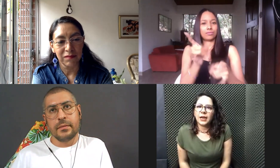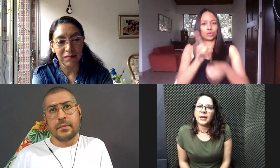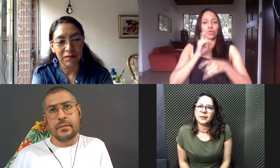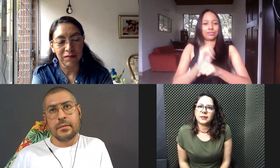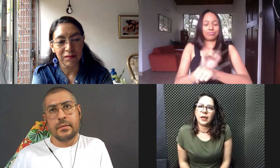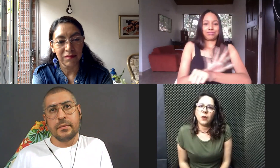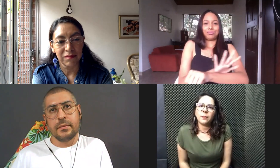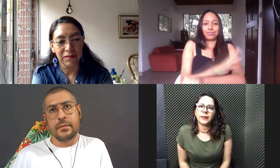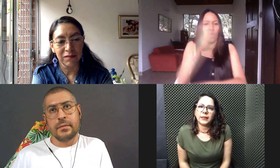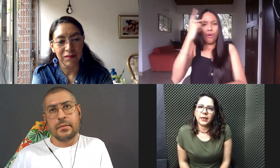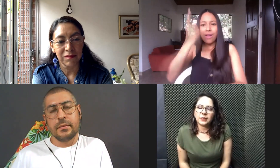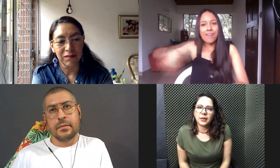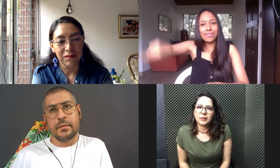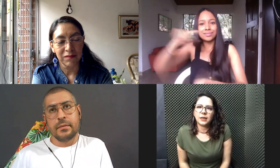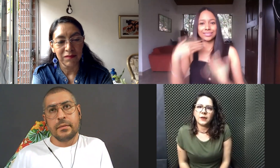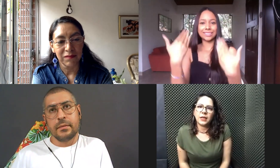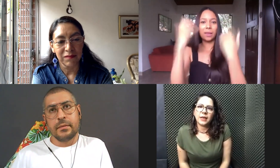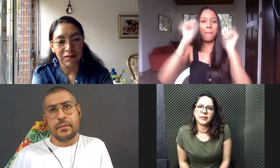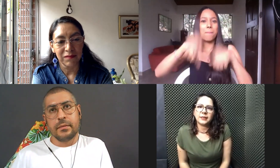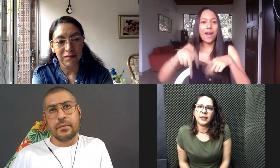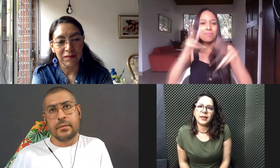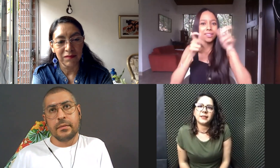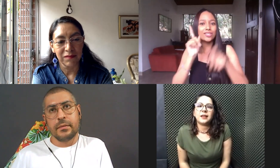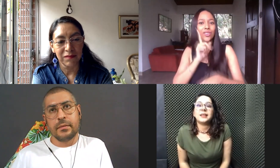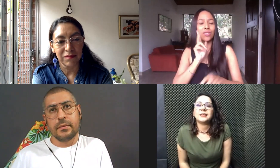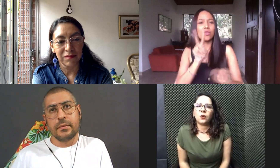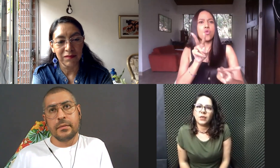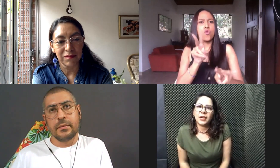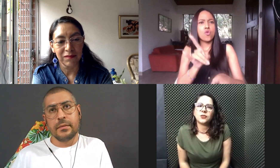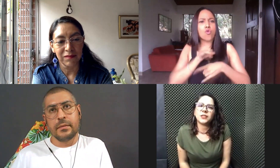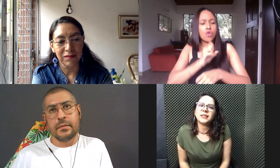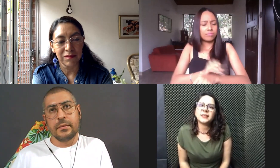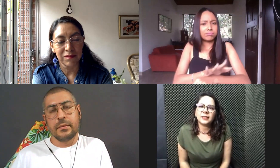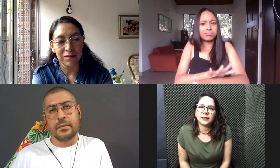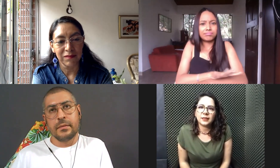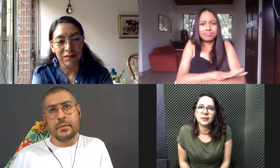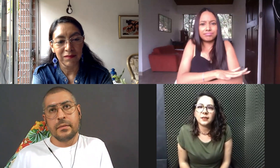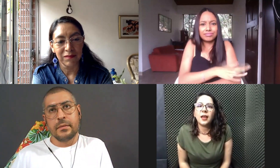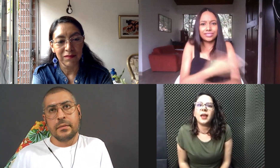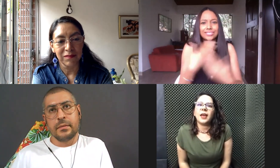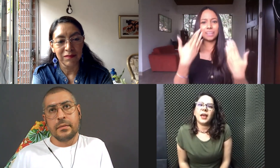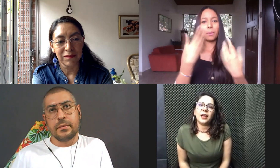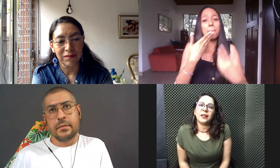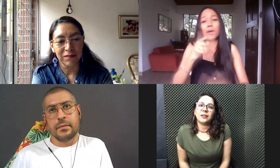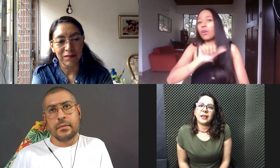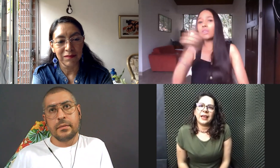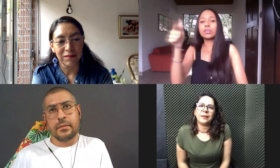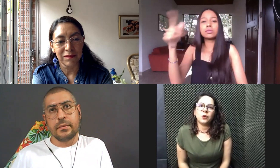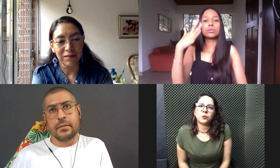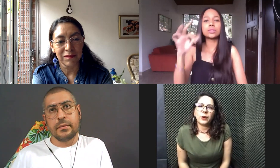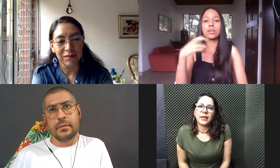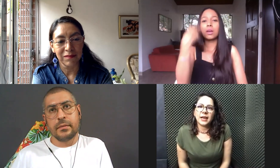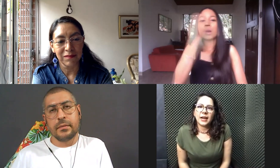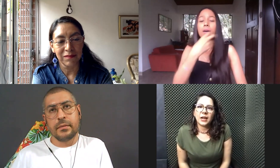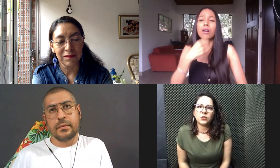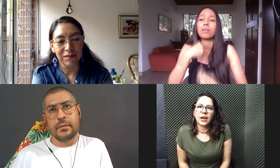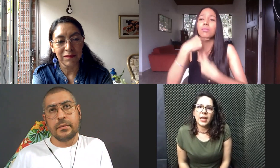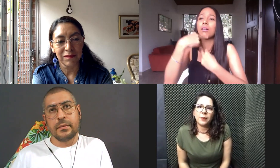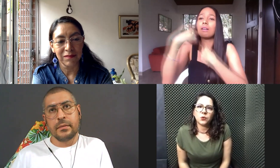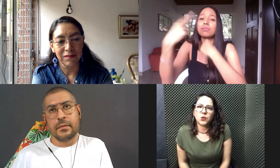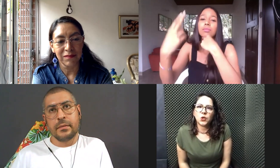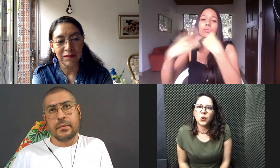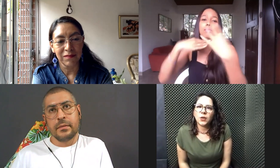que las competencias y las habilidades que se tienen que desarrollar son distintas. Que nos puedan llegar a